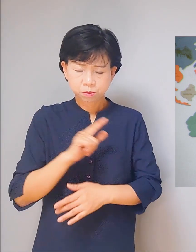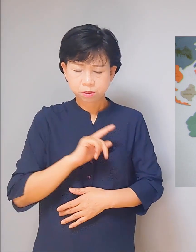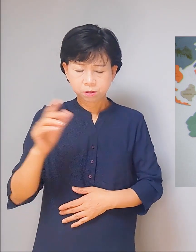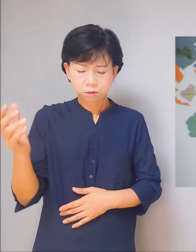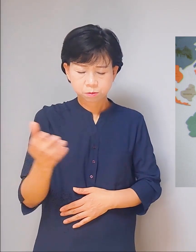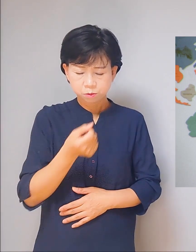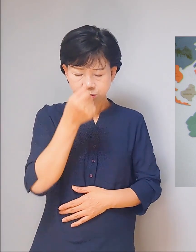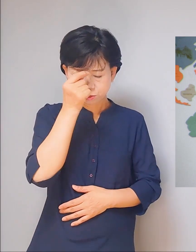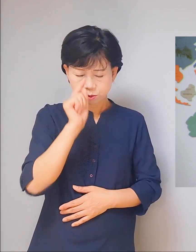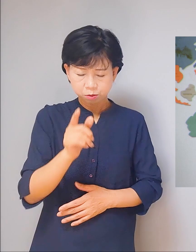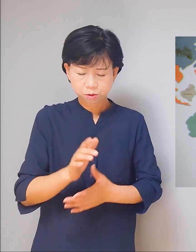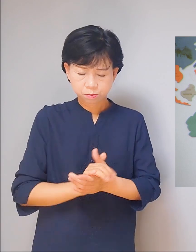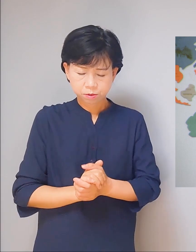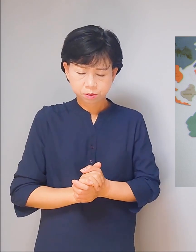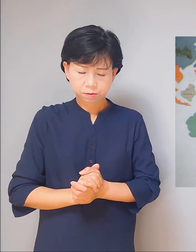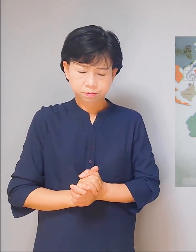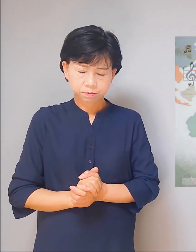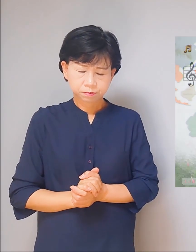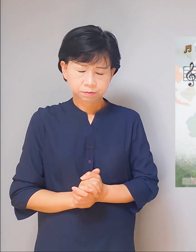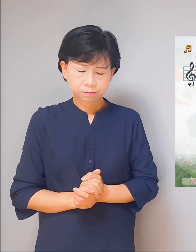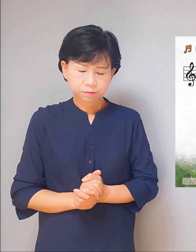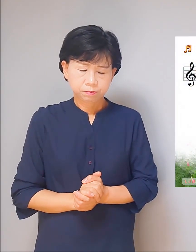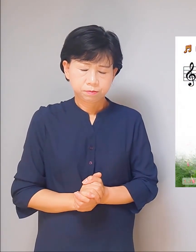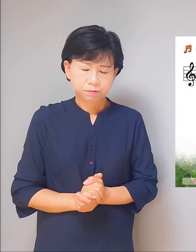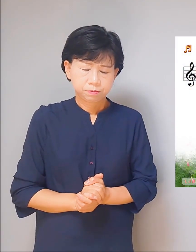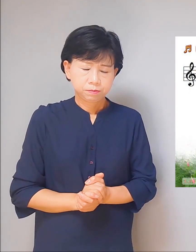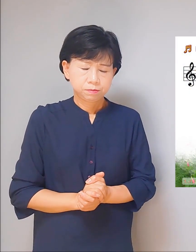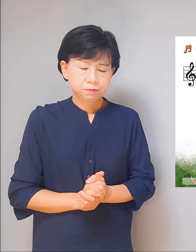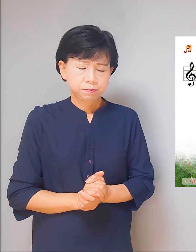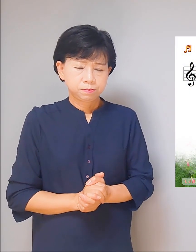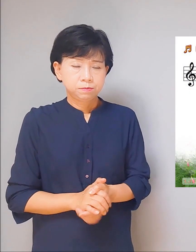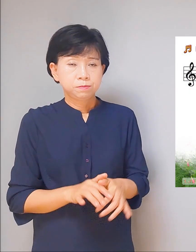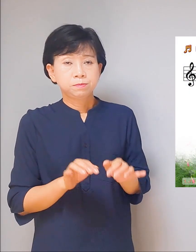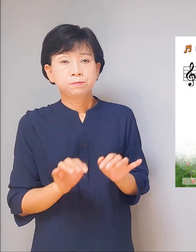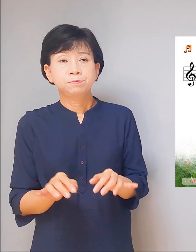이름으로 기도드립니다. 아멘.